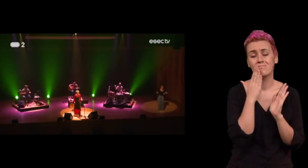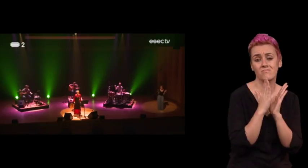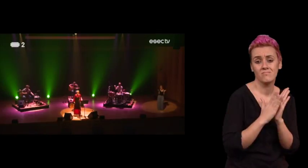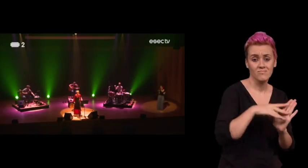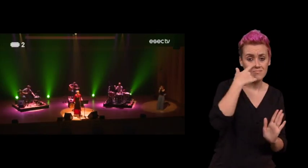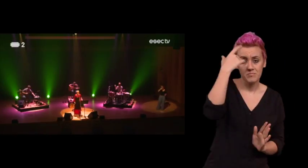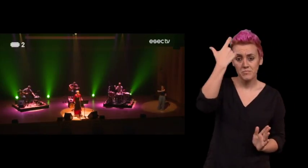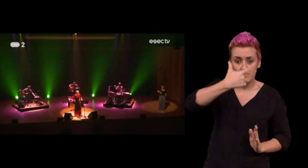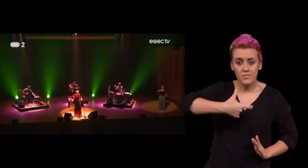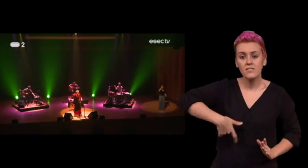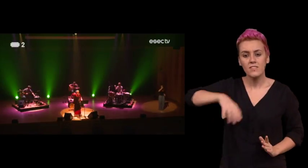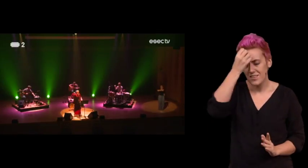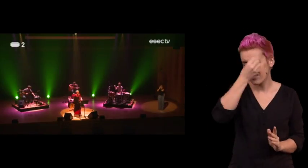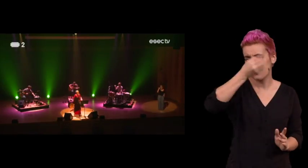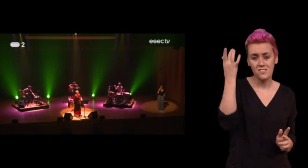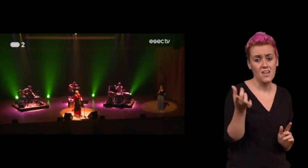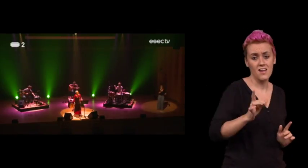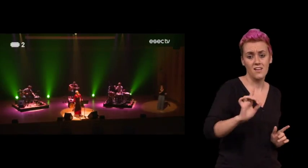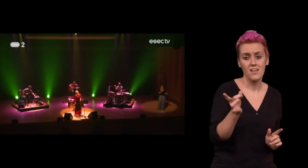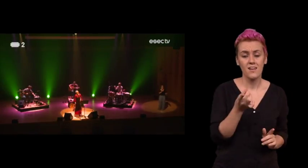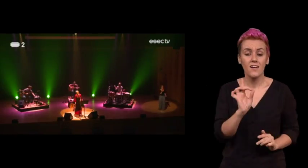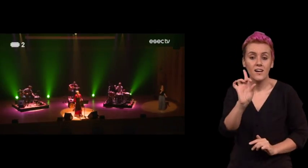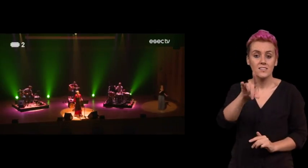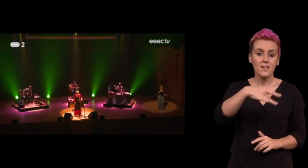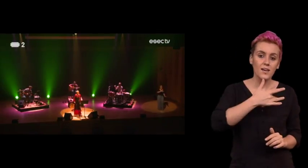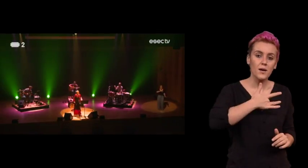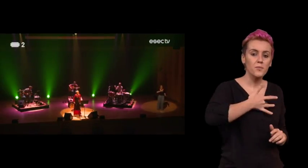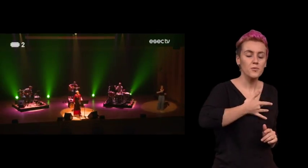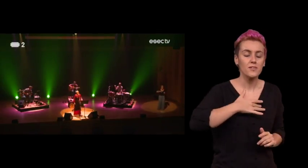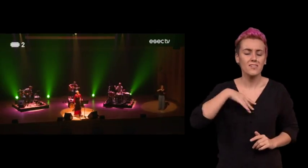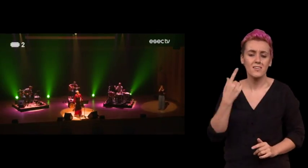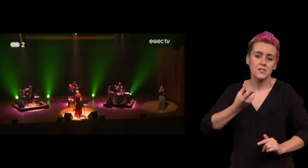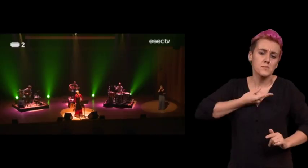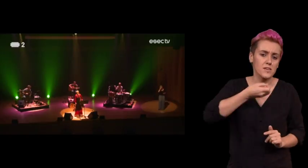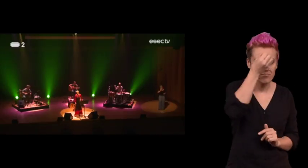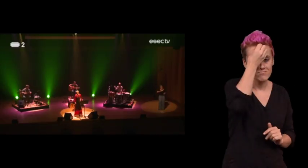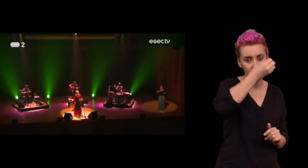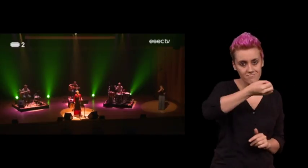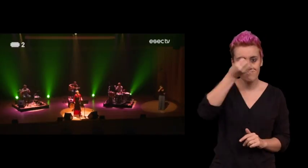Não te esqueças de mim, nem daquele amor que eu tenho de